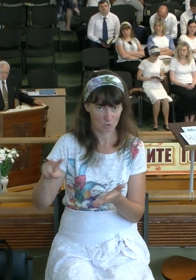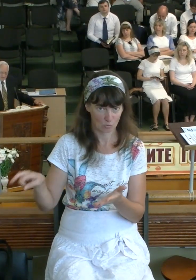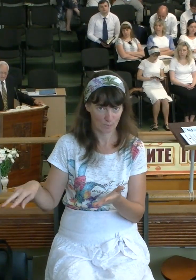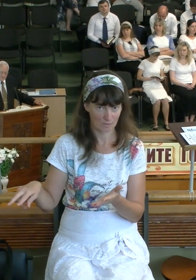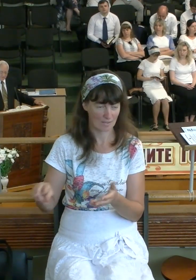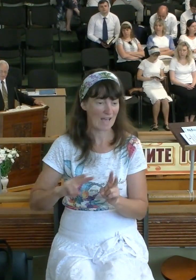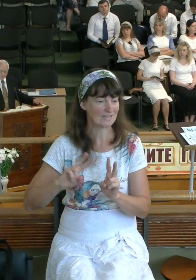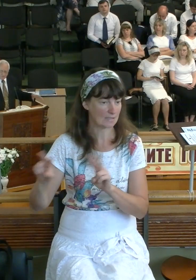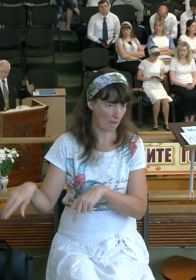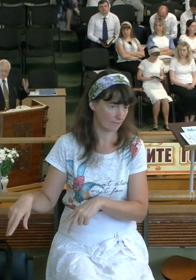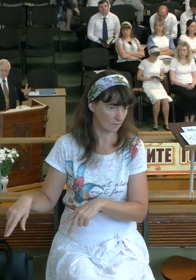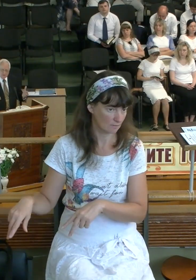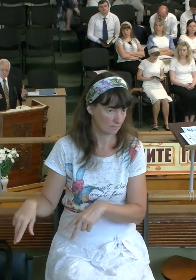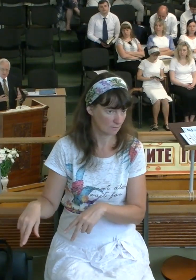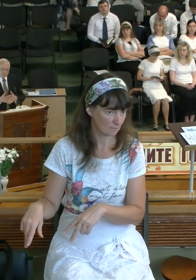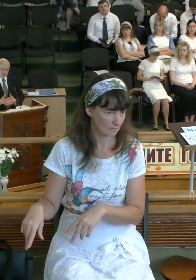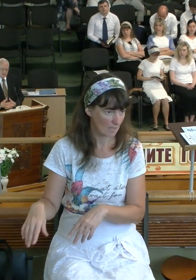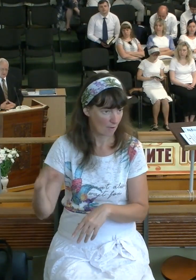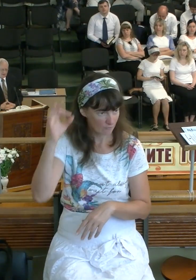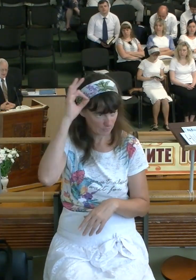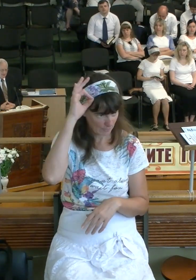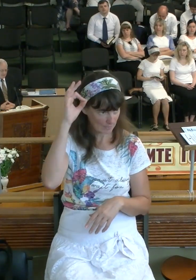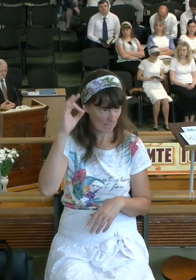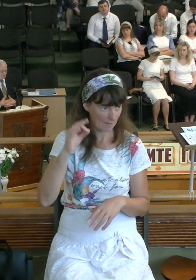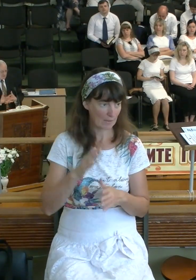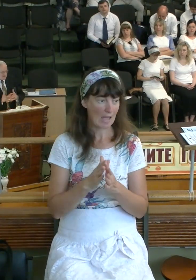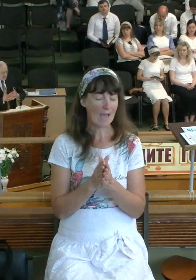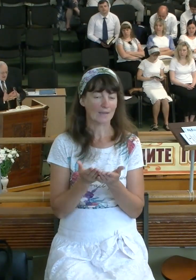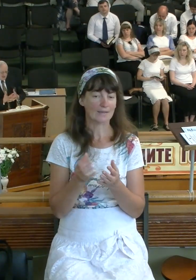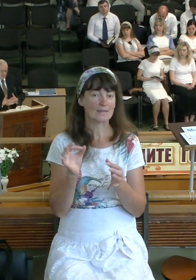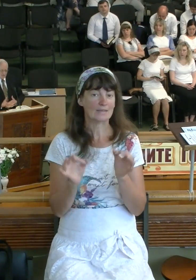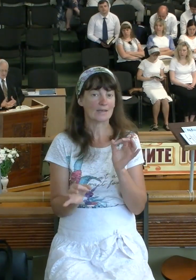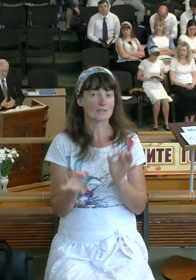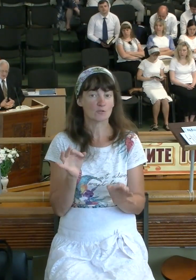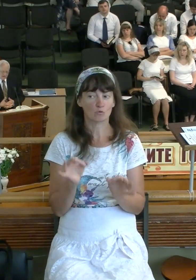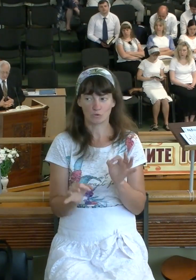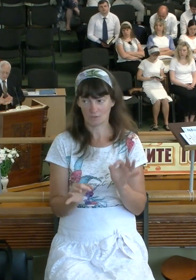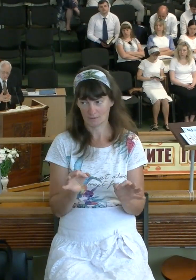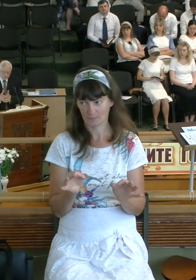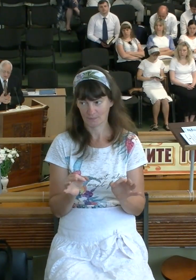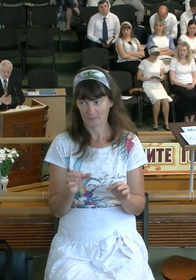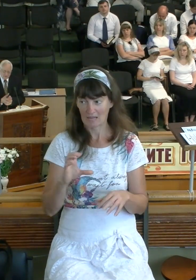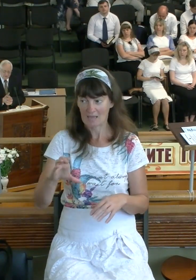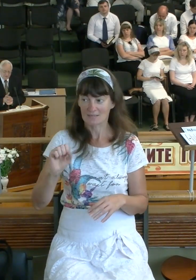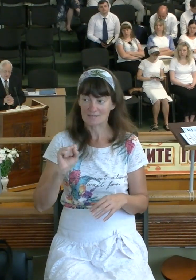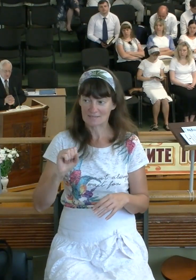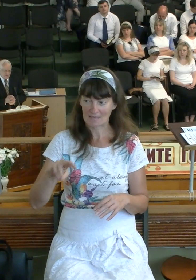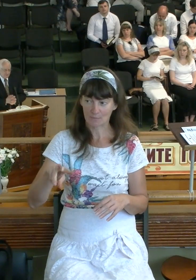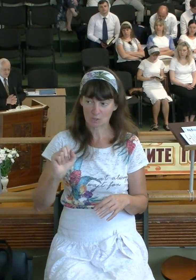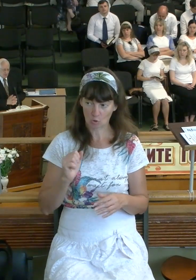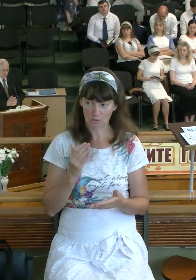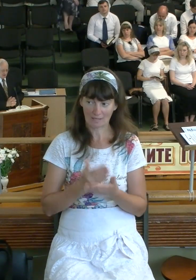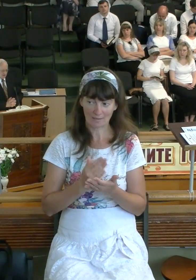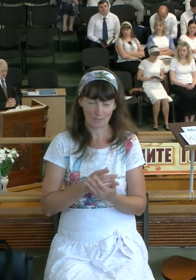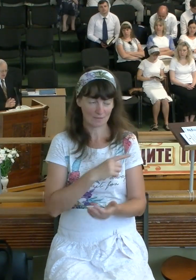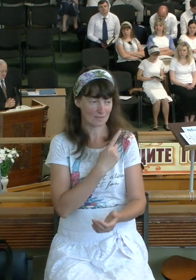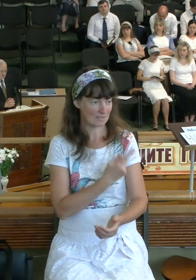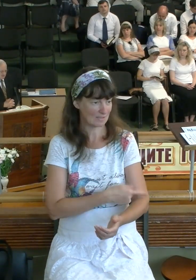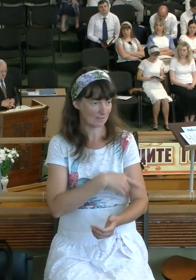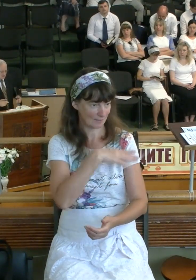Братья и сестры, вы помните книгу Судей? Эту интересную, эту поучительную историю